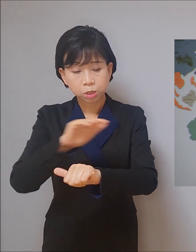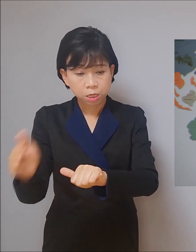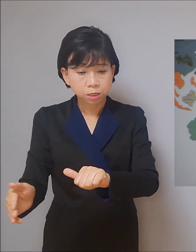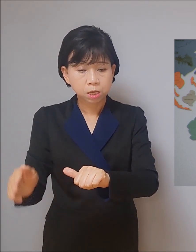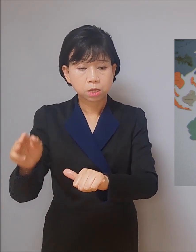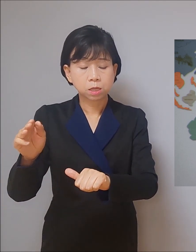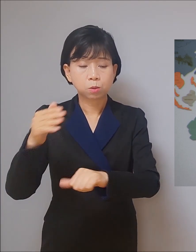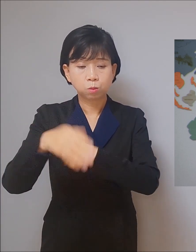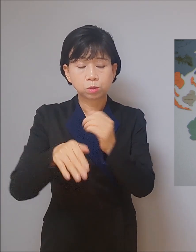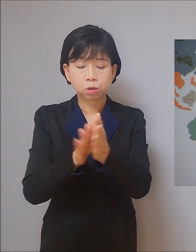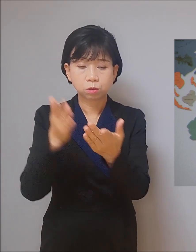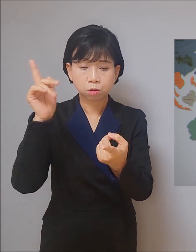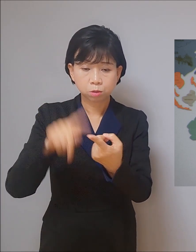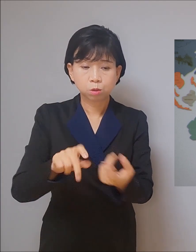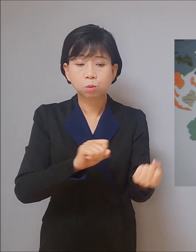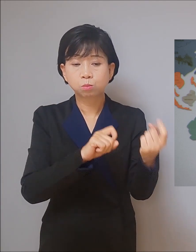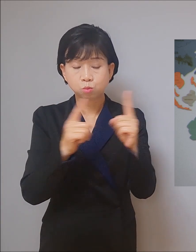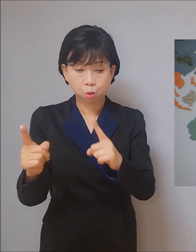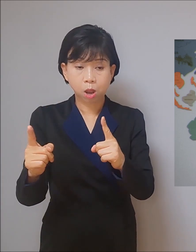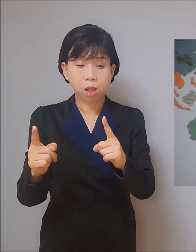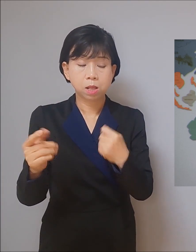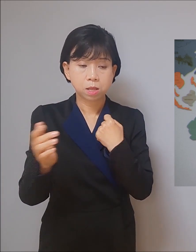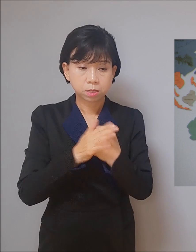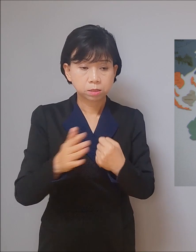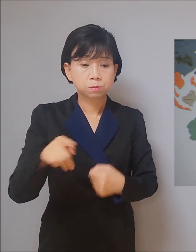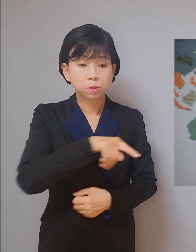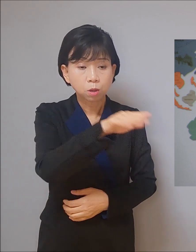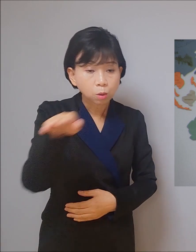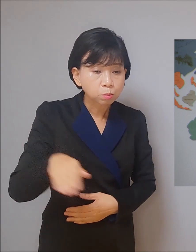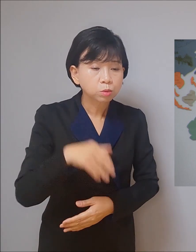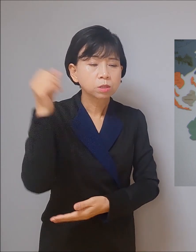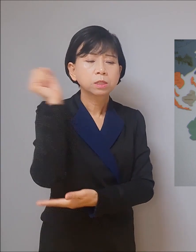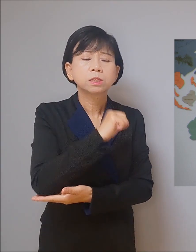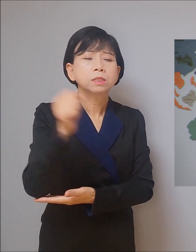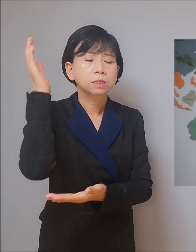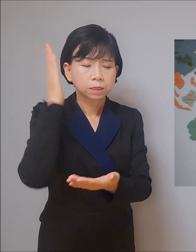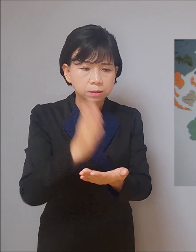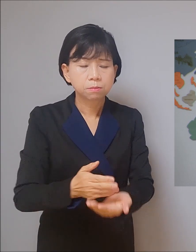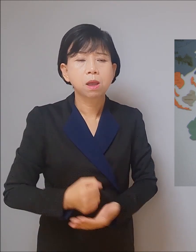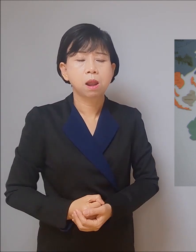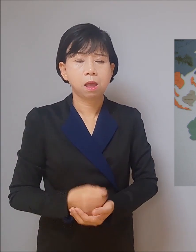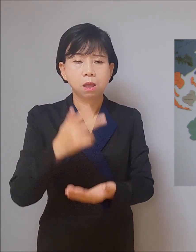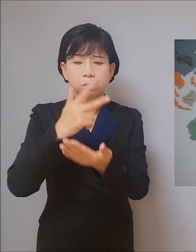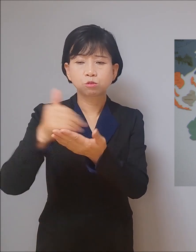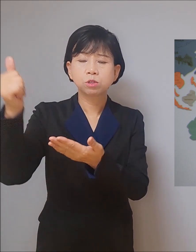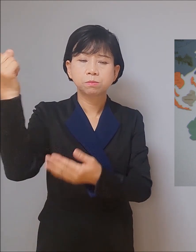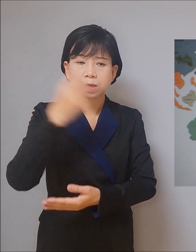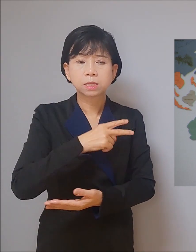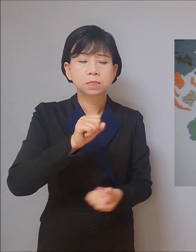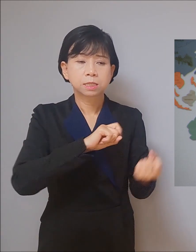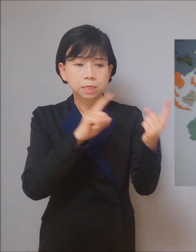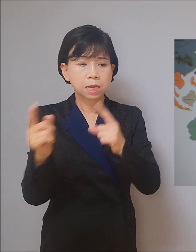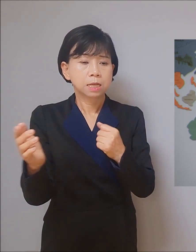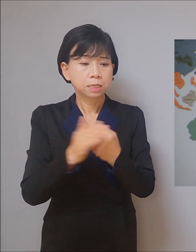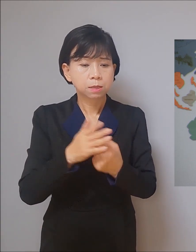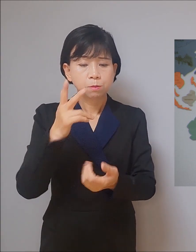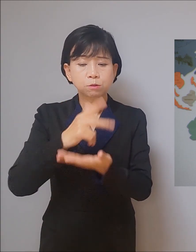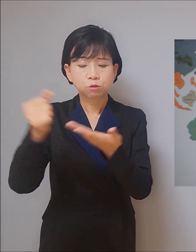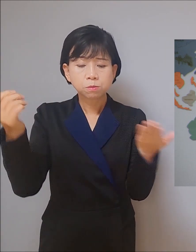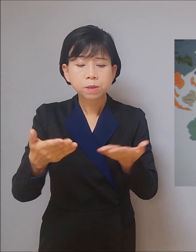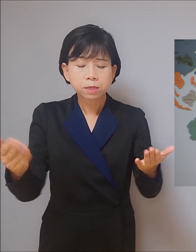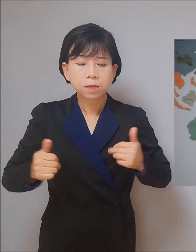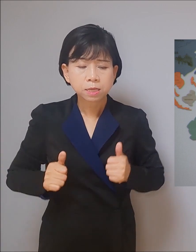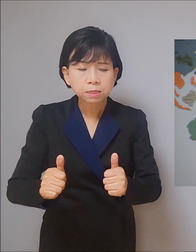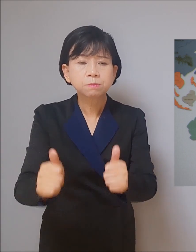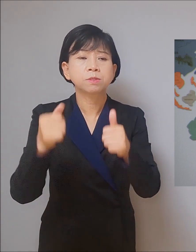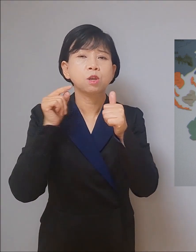성경대로 다시 사셨으니 견실하며 흔들리지 말아라. 주님이 다시 사셨으니 주의 일에 더욱 힘쓰는